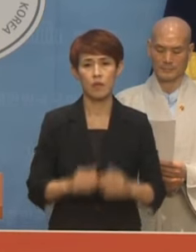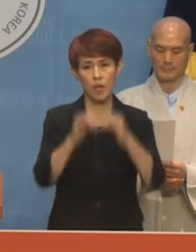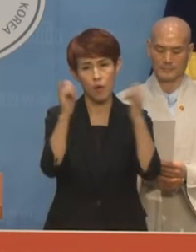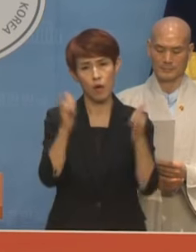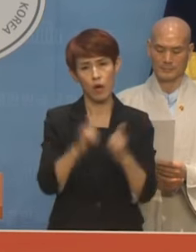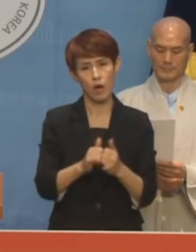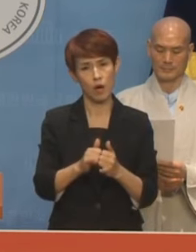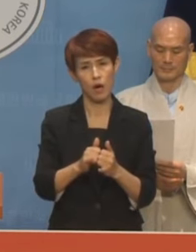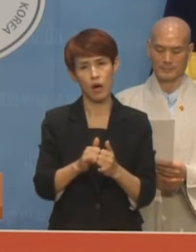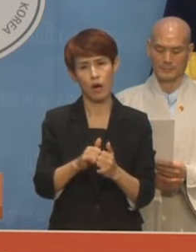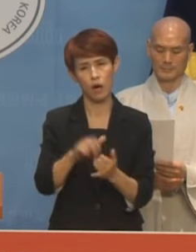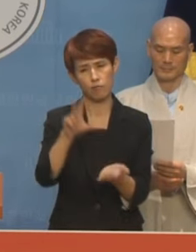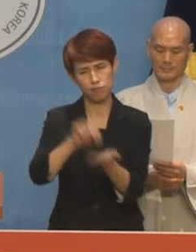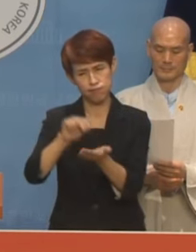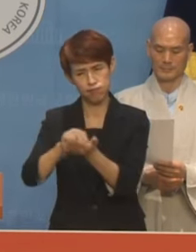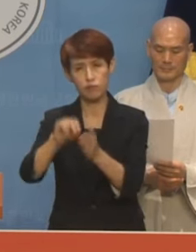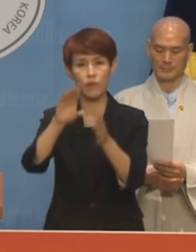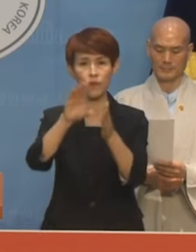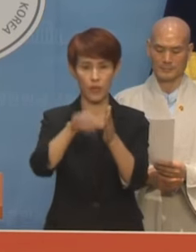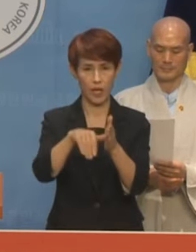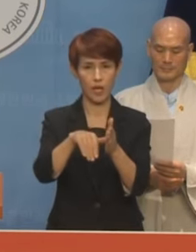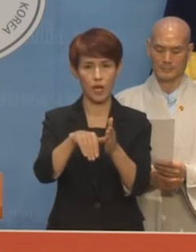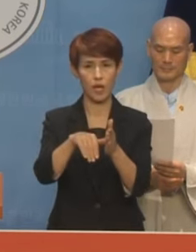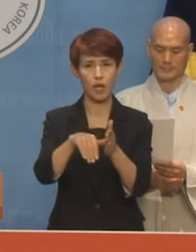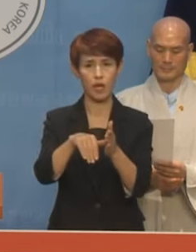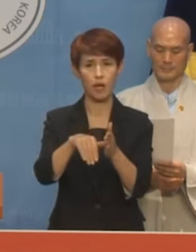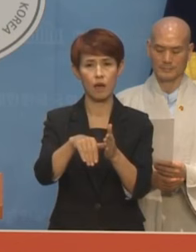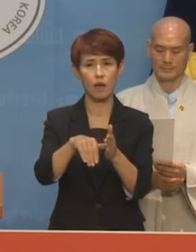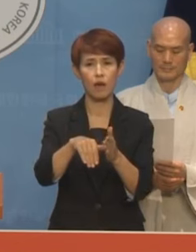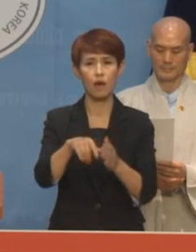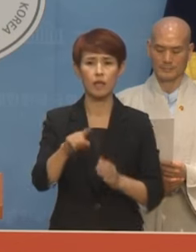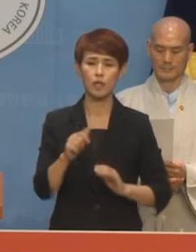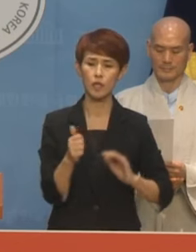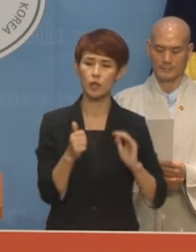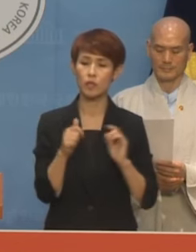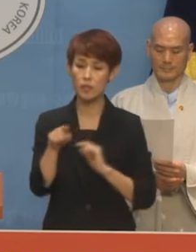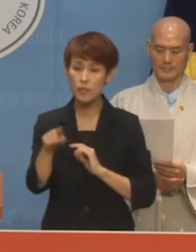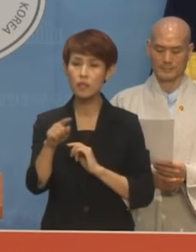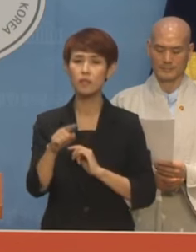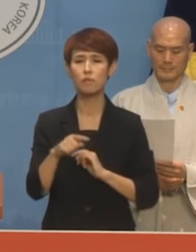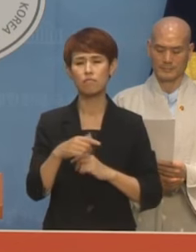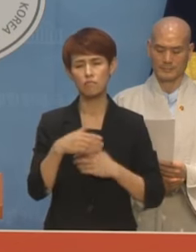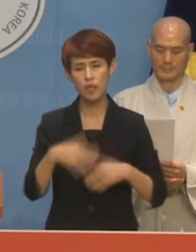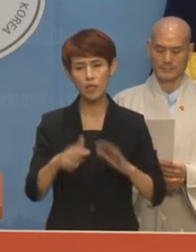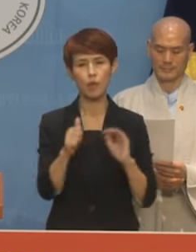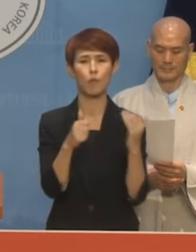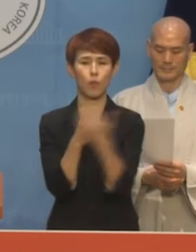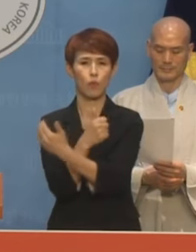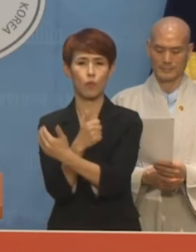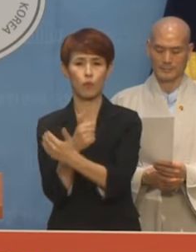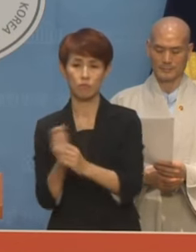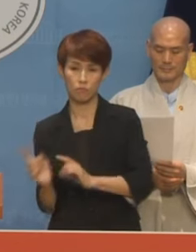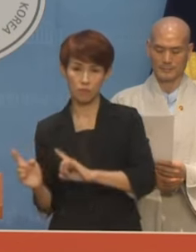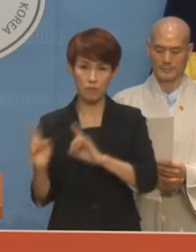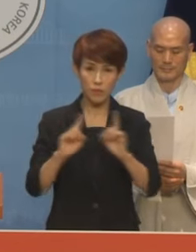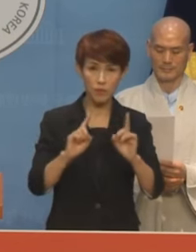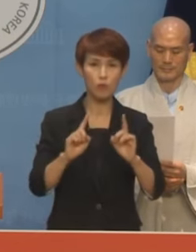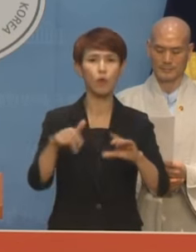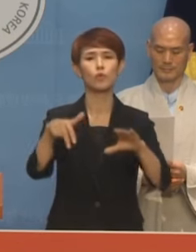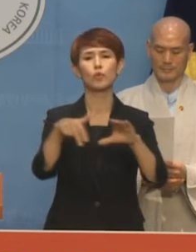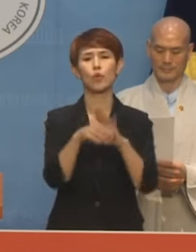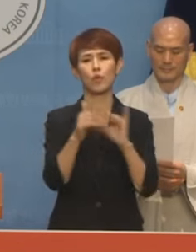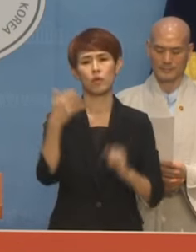휩싸여 도탄에 빠졌을 때 피폐해진 영혼을 보듬으며 분연히 일어서는 것이